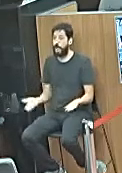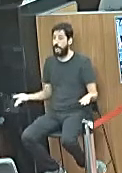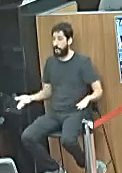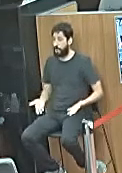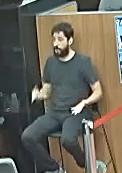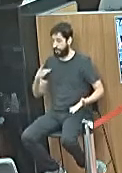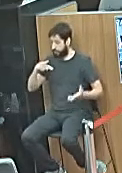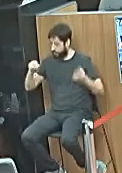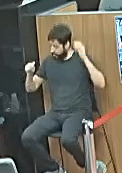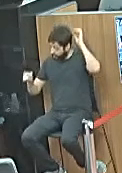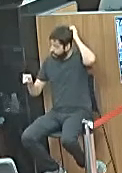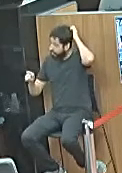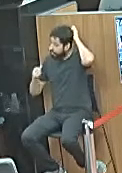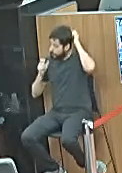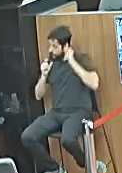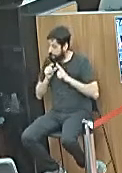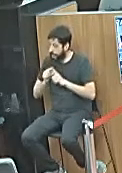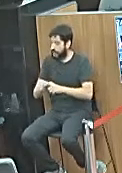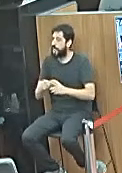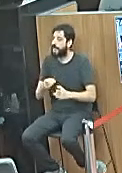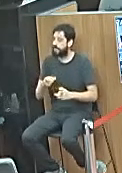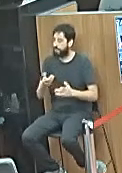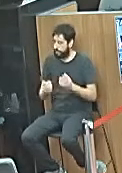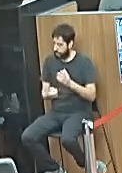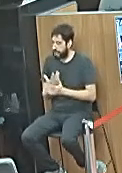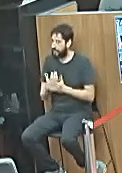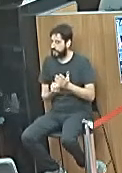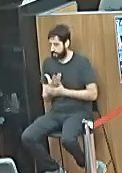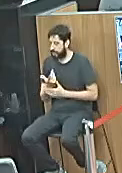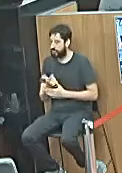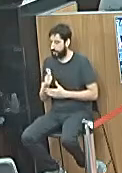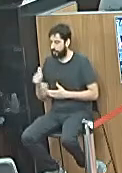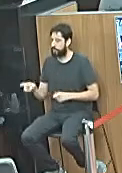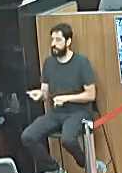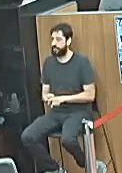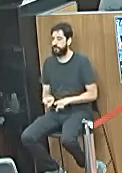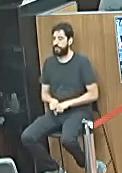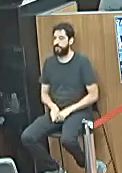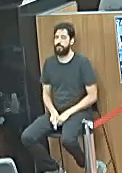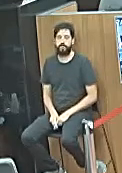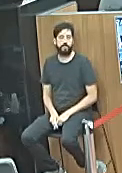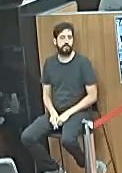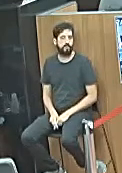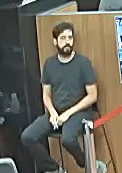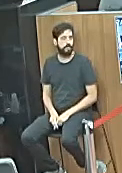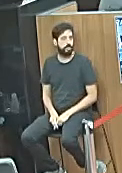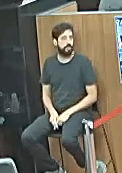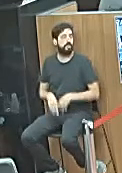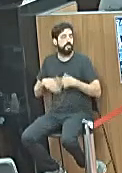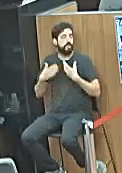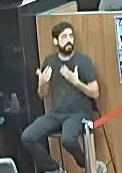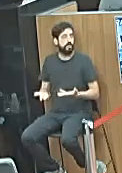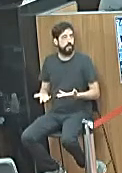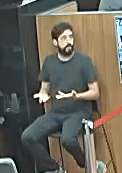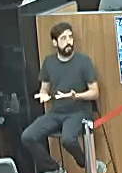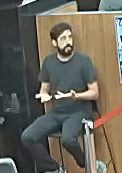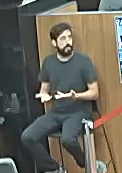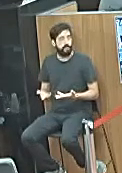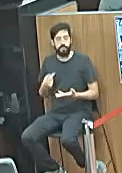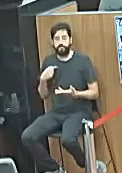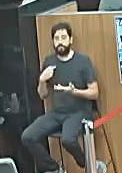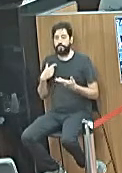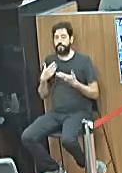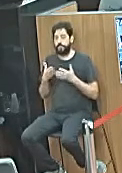no ipva gira palavras há nada pareceu mais um outras vezes a e muitas vezes então a gente solicita